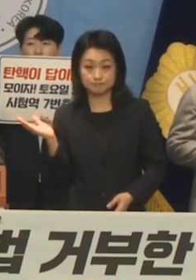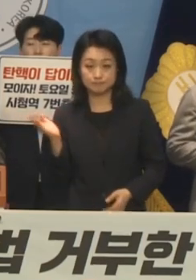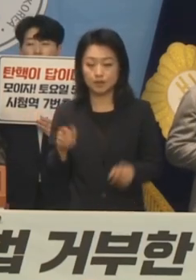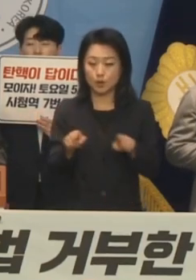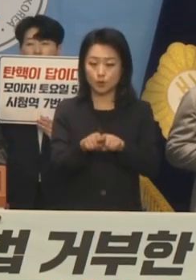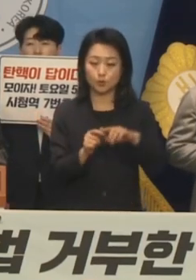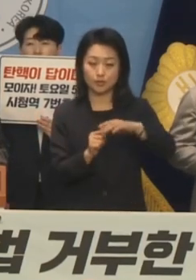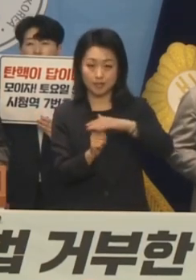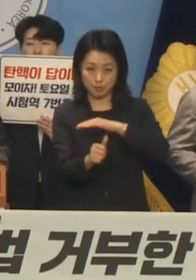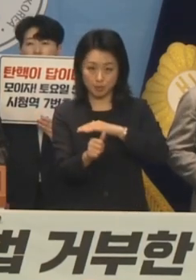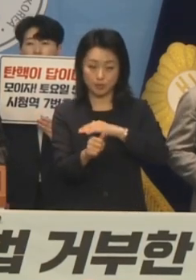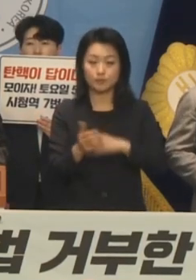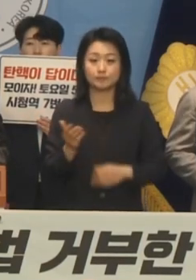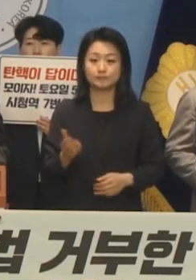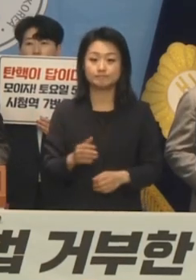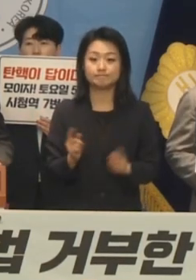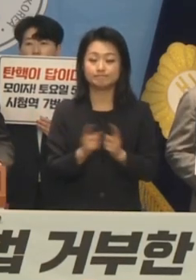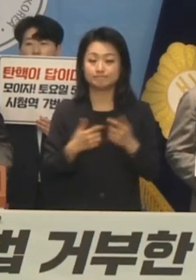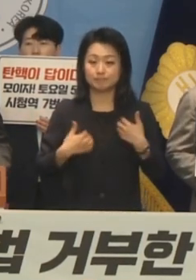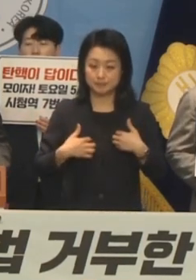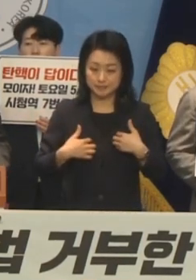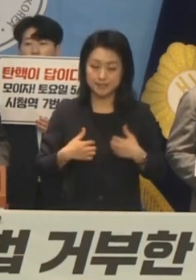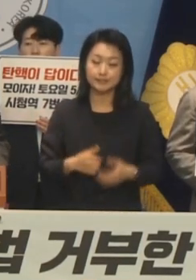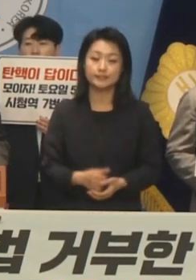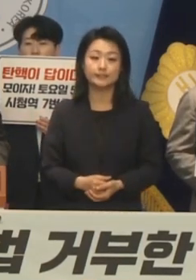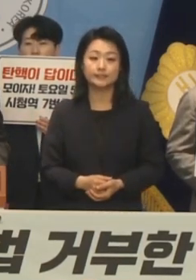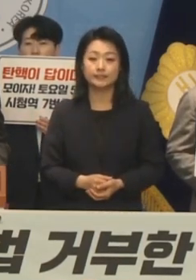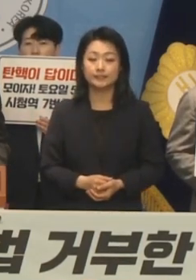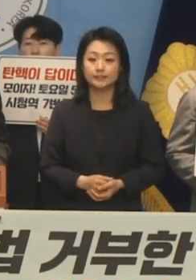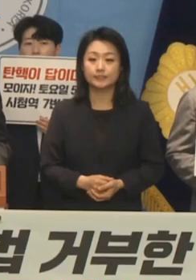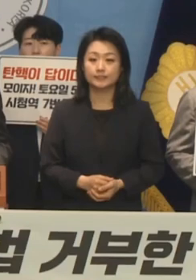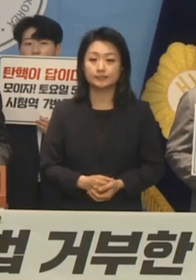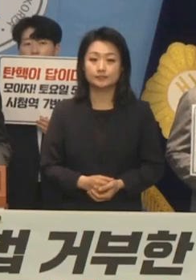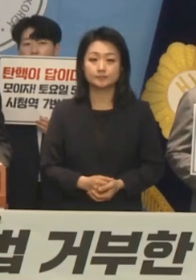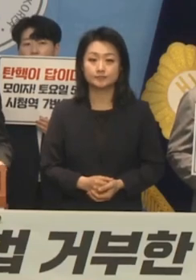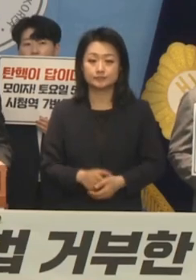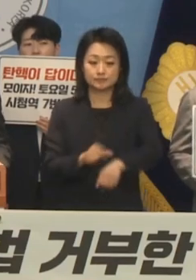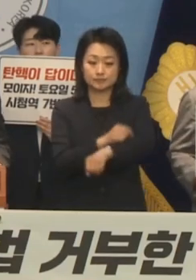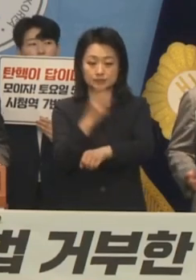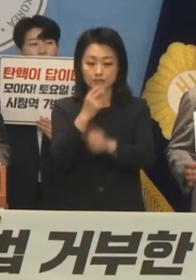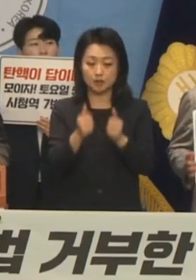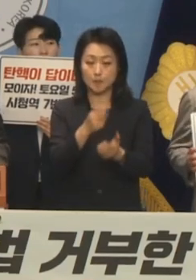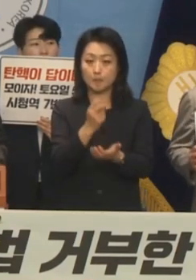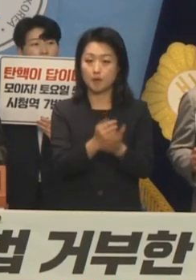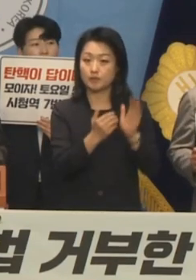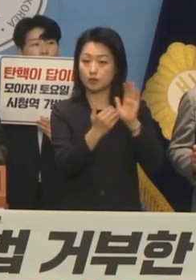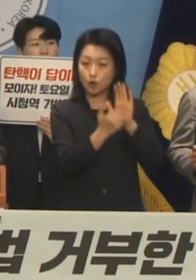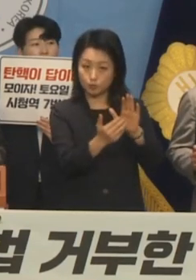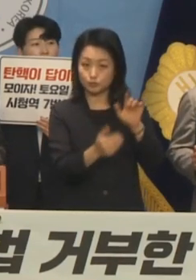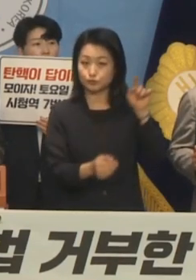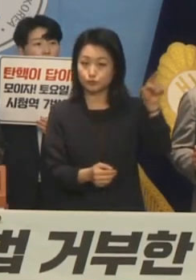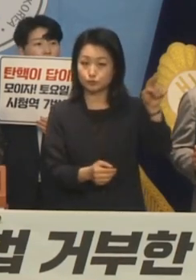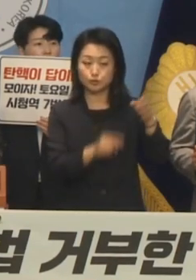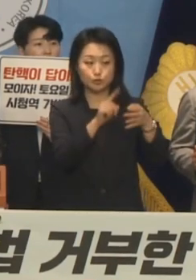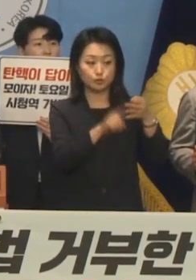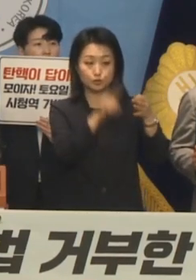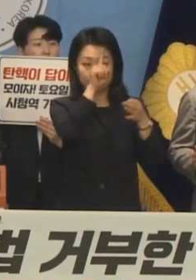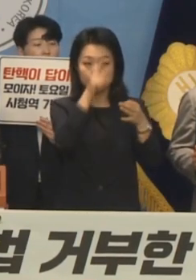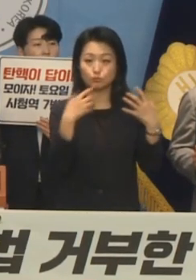공동대표 권오혁입니다. 반갑습니다. 우선 이 특검법 거부권 행사한 윤석열 정권에